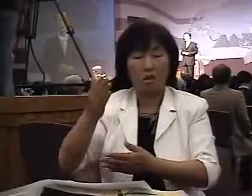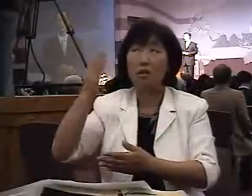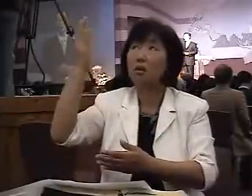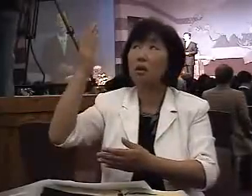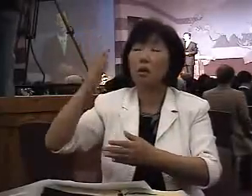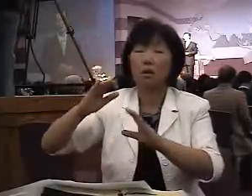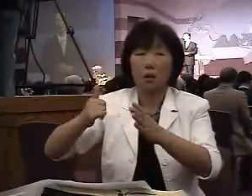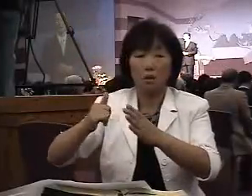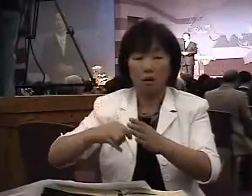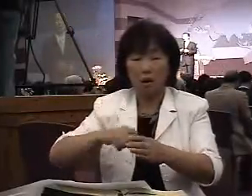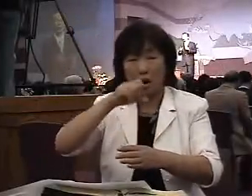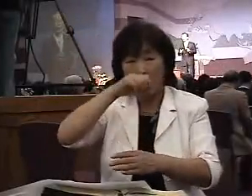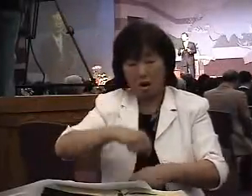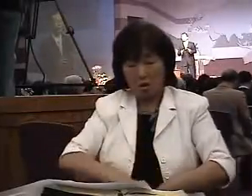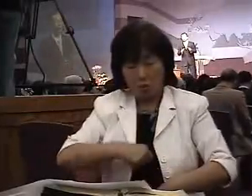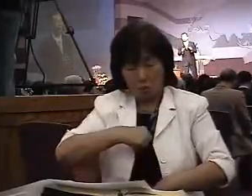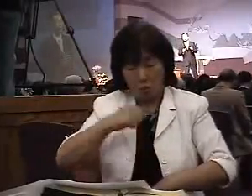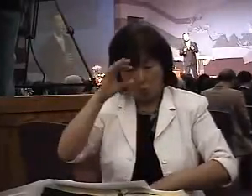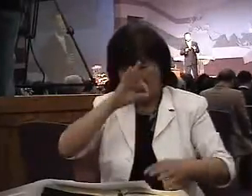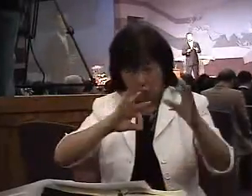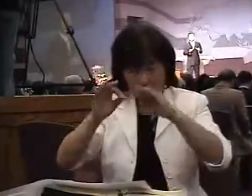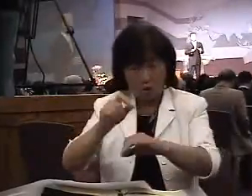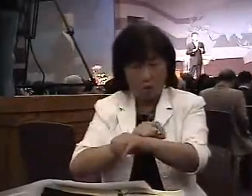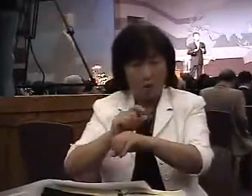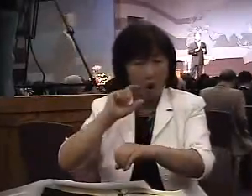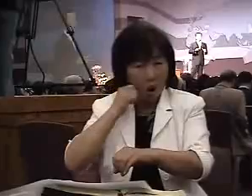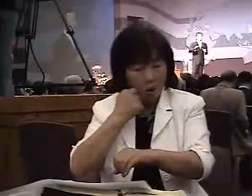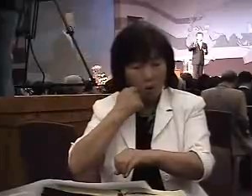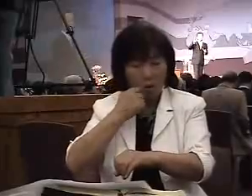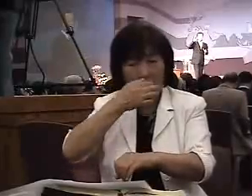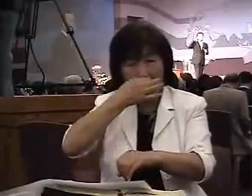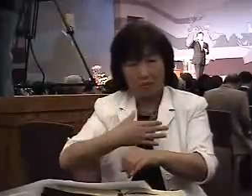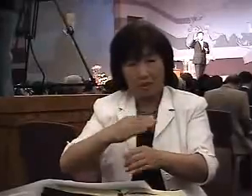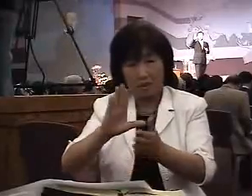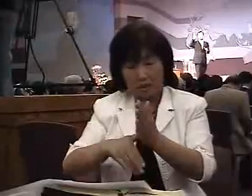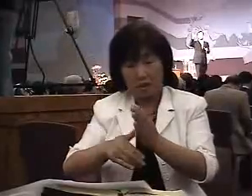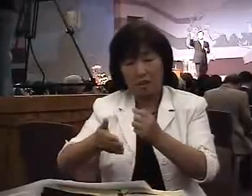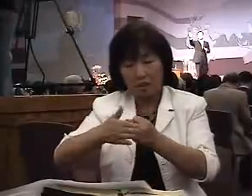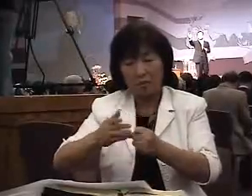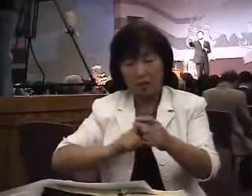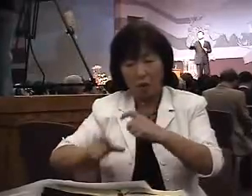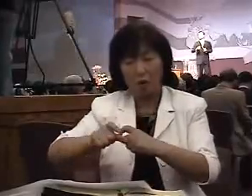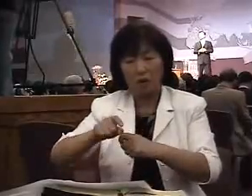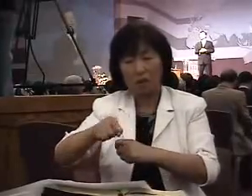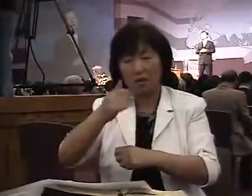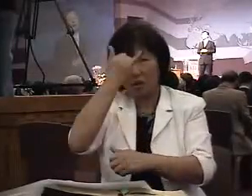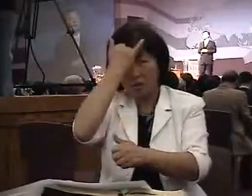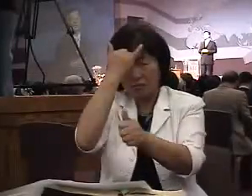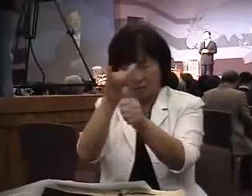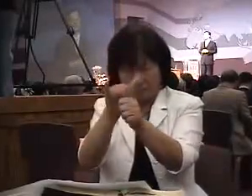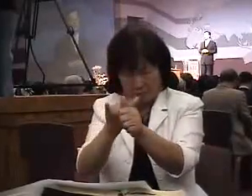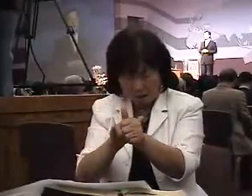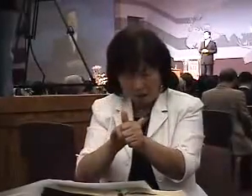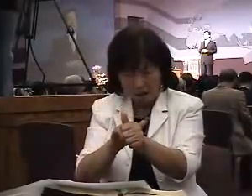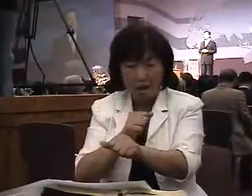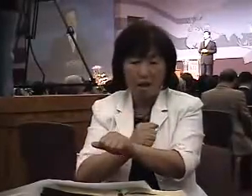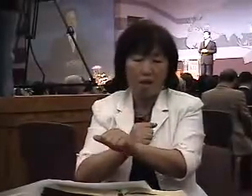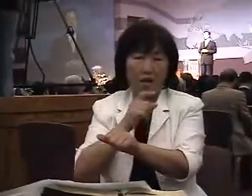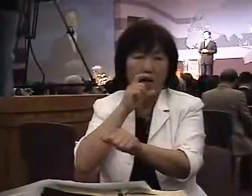구하라고 하십니다. 특별히 어렵고 힘든 때이기 때문에 더욱더 이것에 충실하라고 말씀을